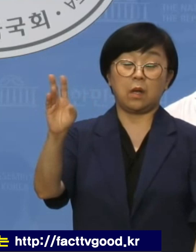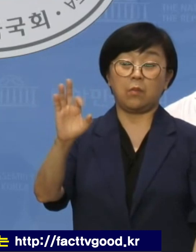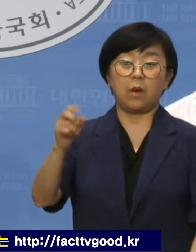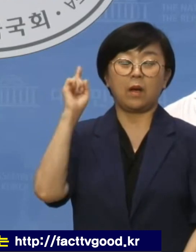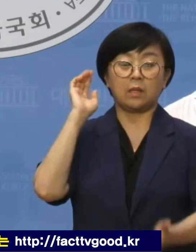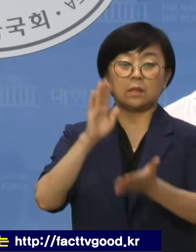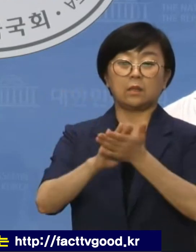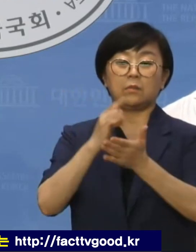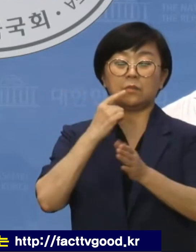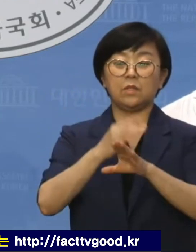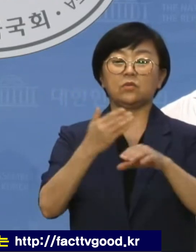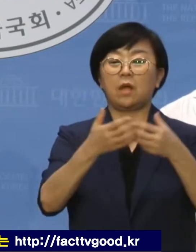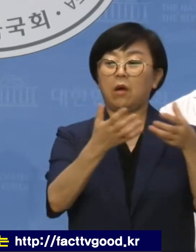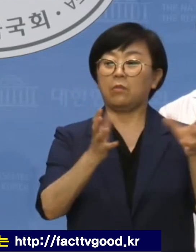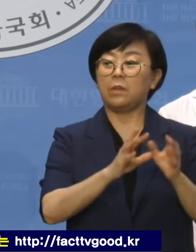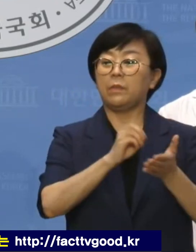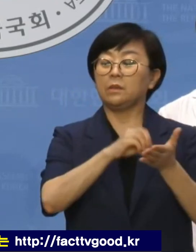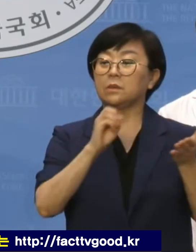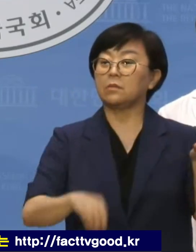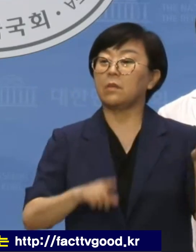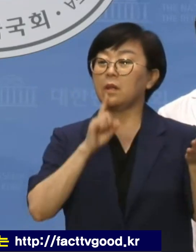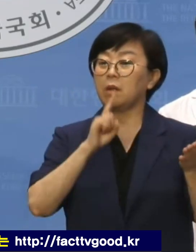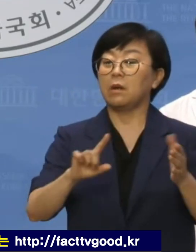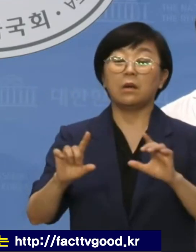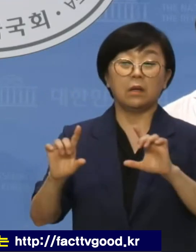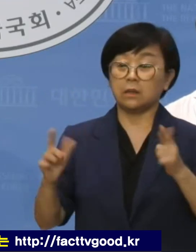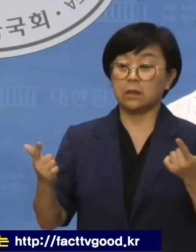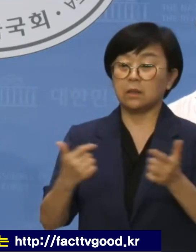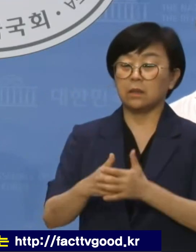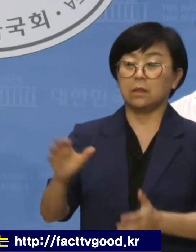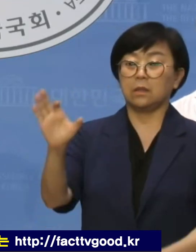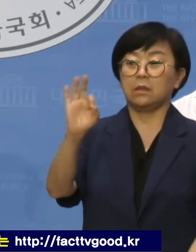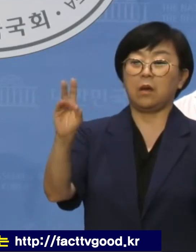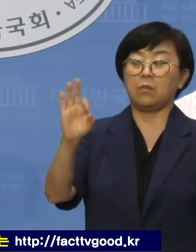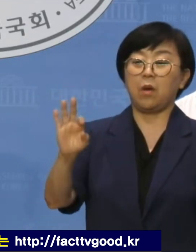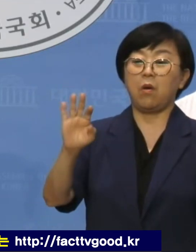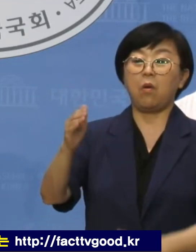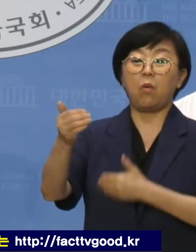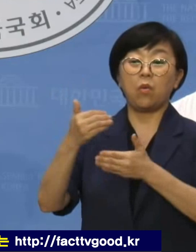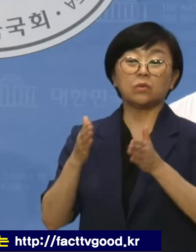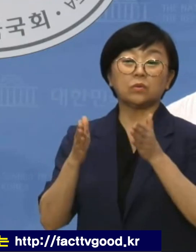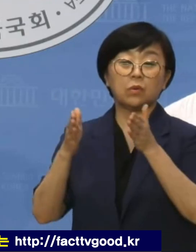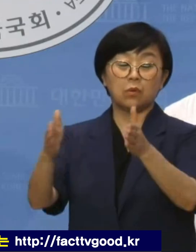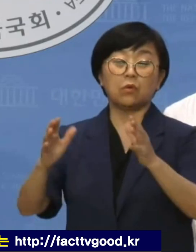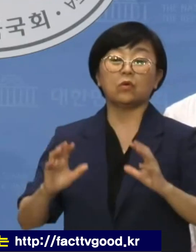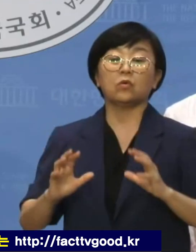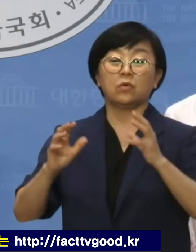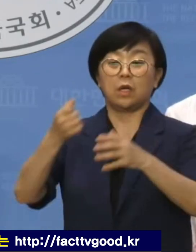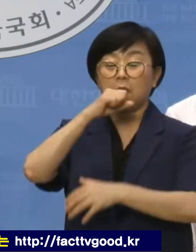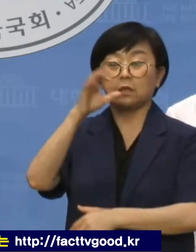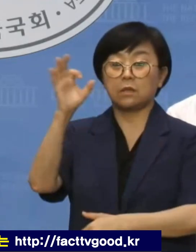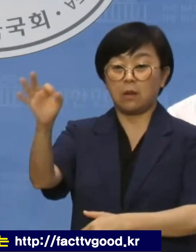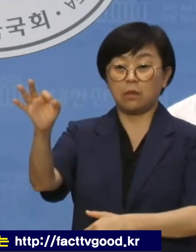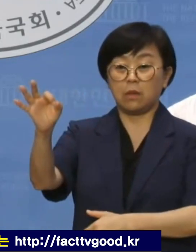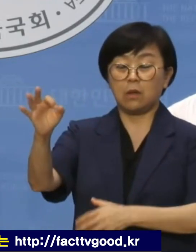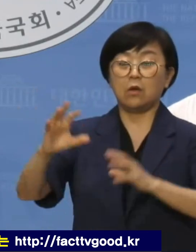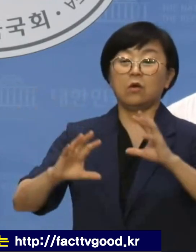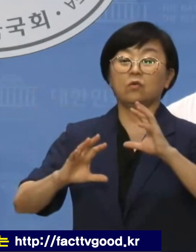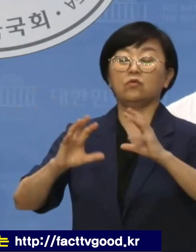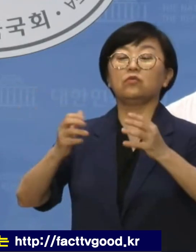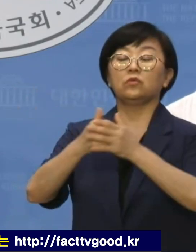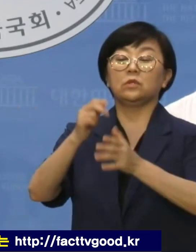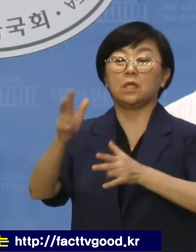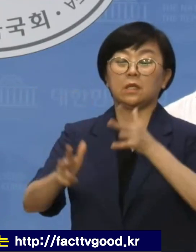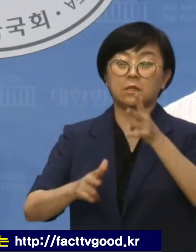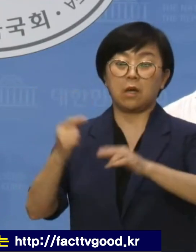한다. 민주당은 빠져라 그러시더라고요. 그렇지 않습니다. 이 양평 고속도로는 국가 예산이 들어가는 국책 사업이고요.